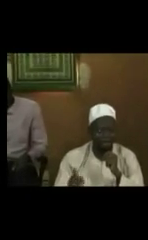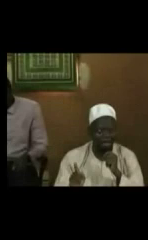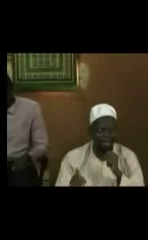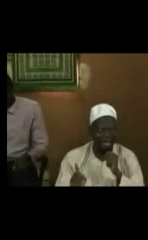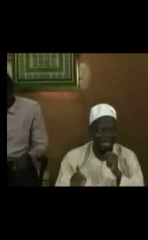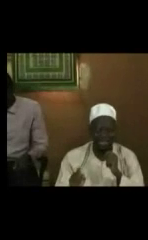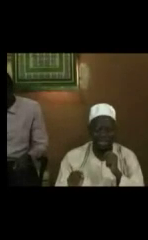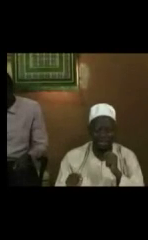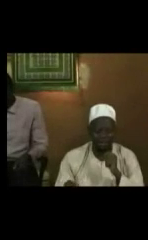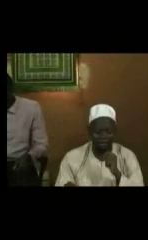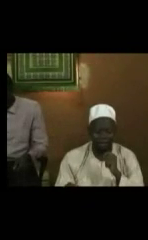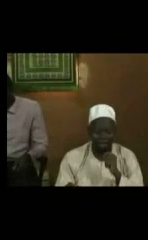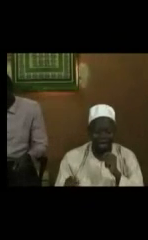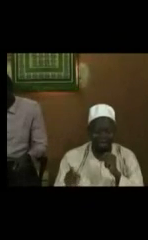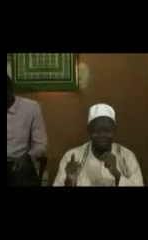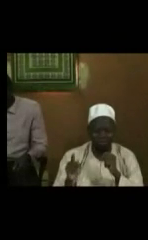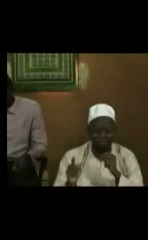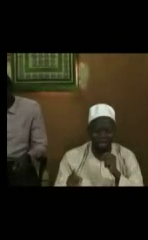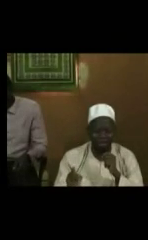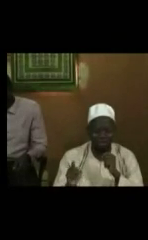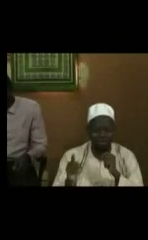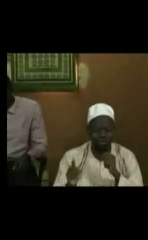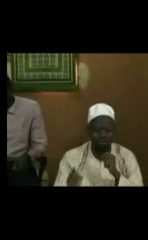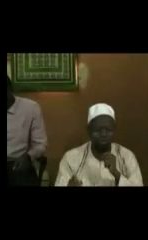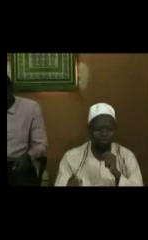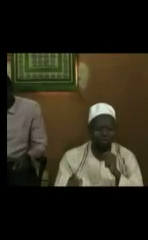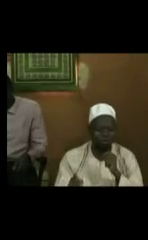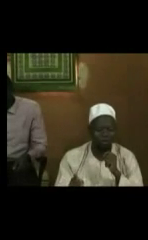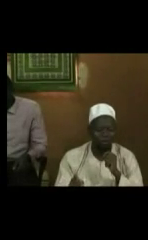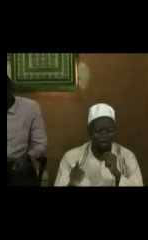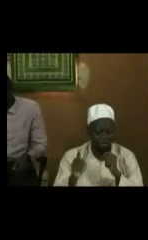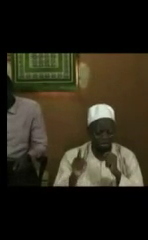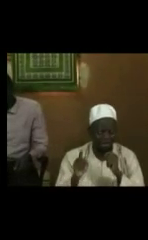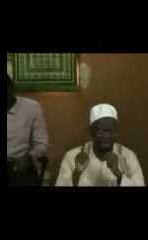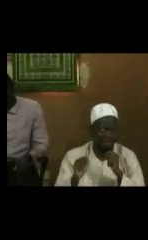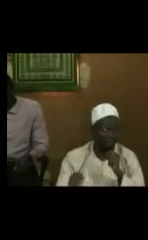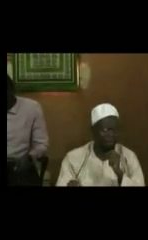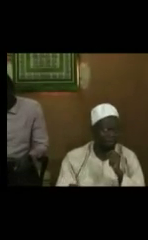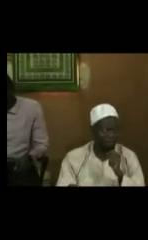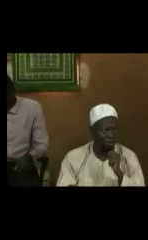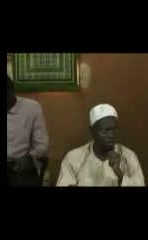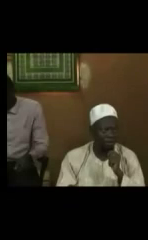e ni ese an taksuru minas salat